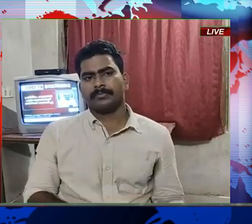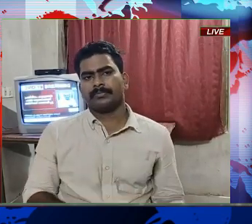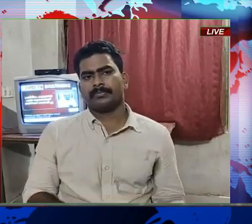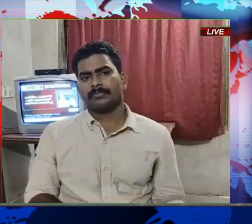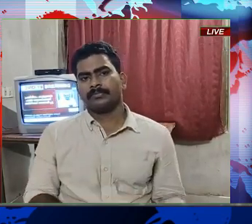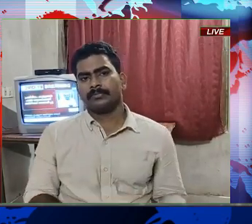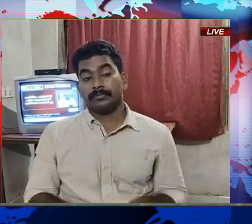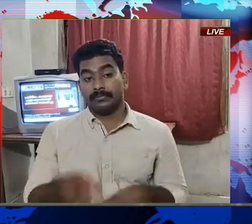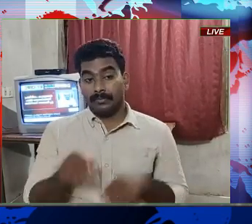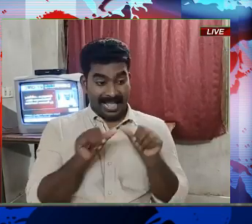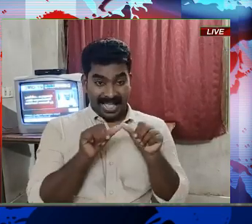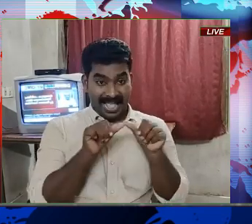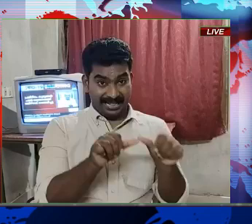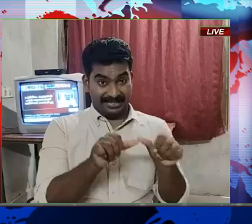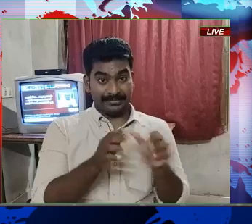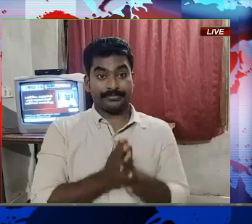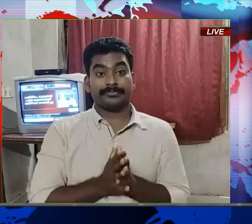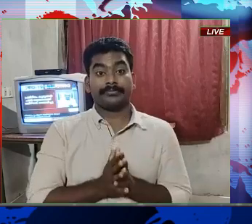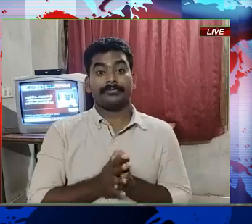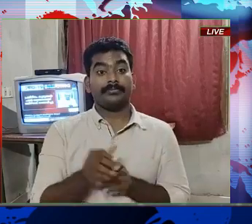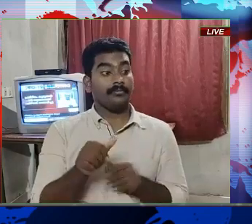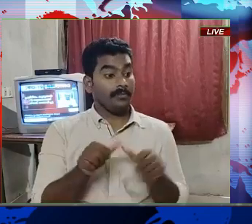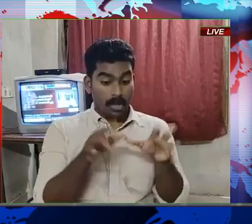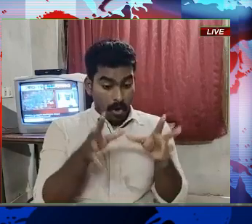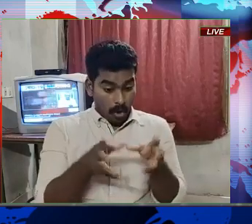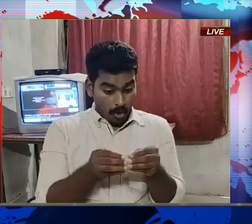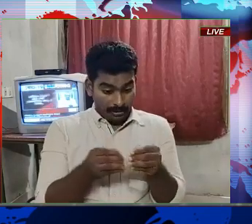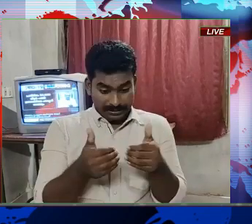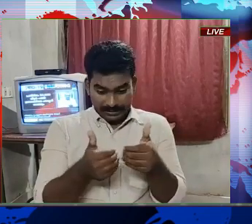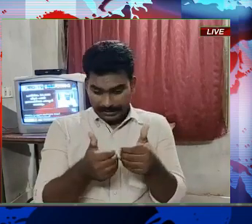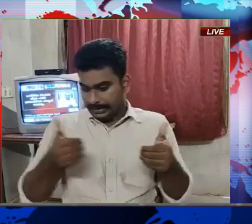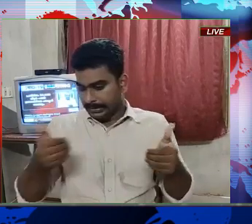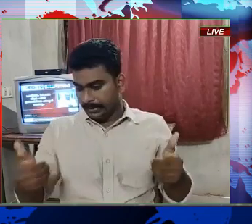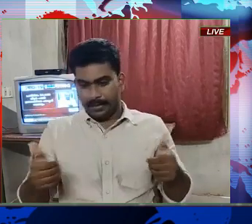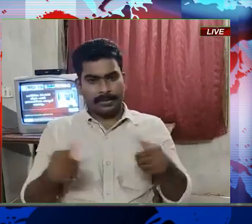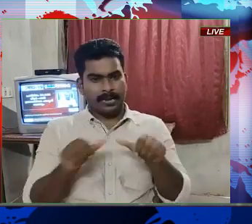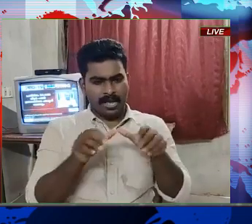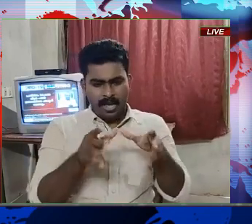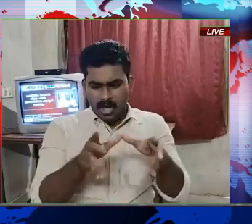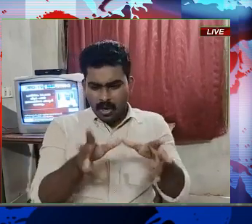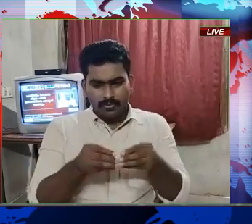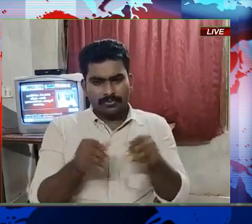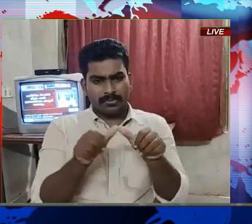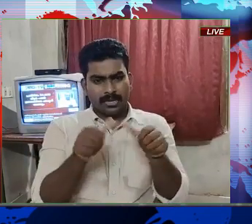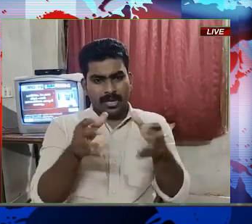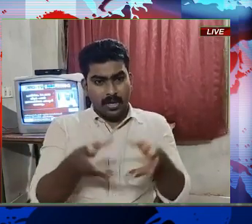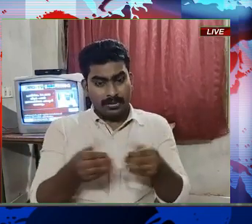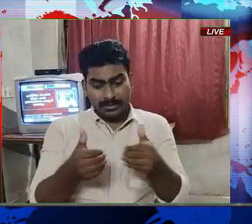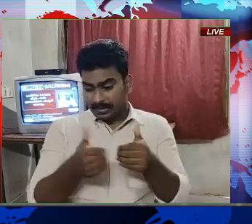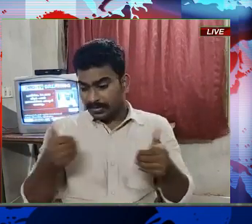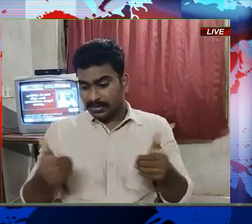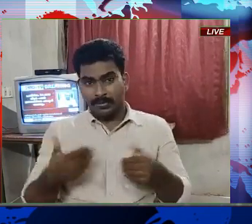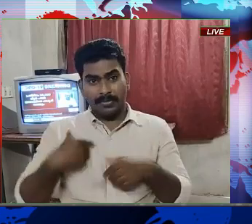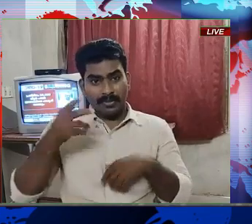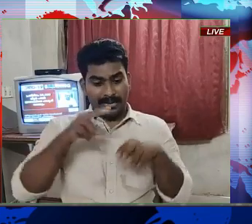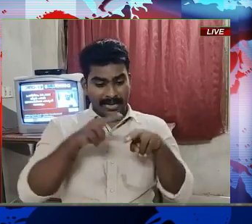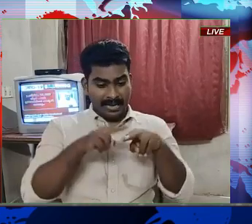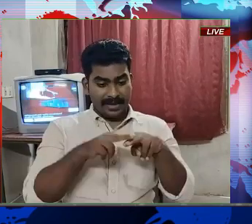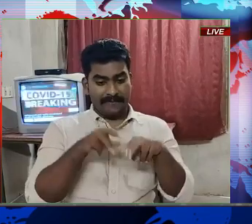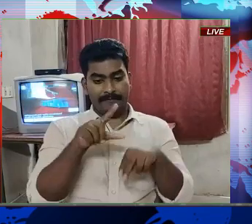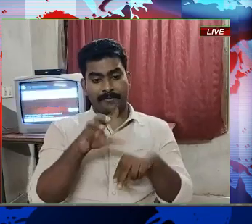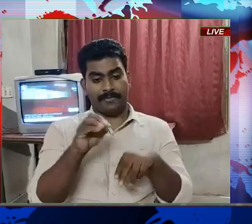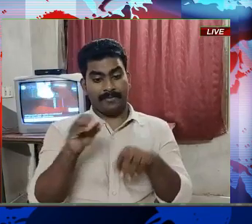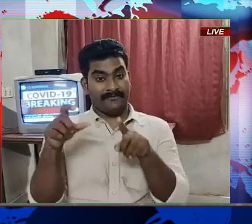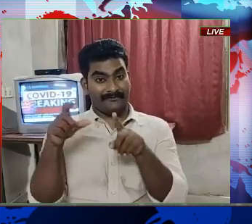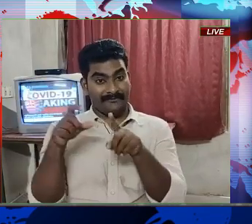പേരോ ബാധിതരായാൽ അത് സംഭാവന ചെയ്യുന്നത് എത്ര പേർക്കായിരിക്കും? എത്ര വലിയ മാരകമായ ആപത്താണ്